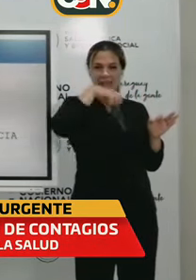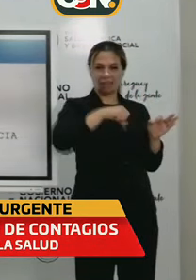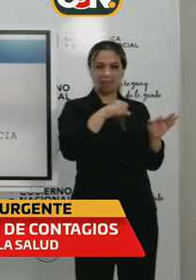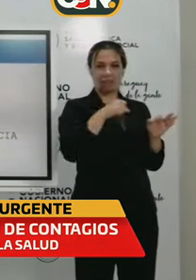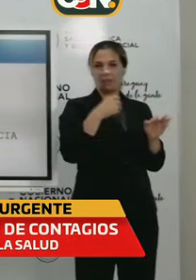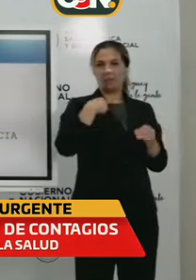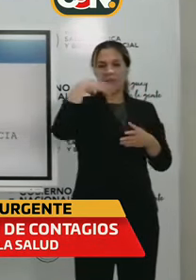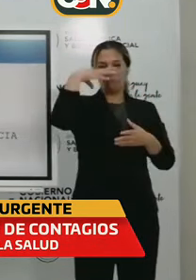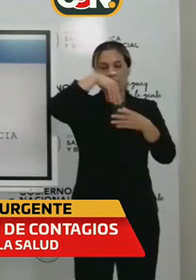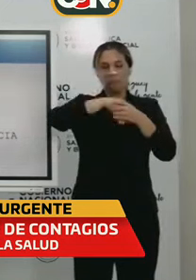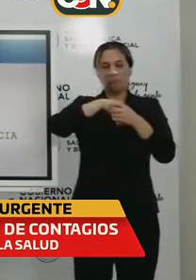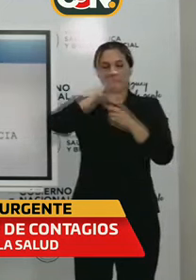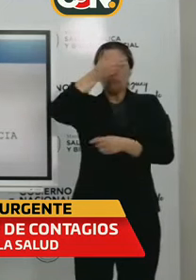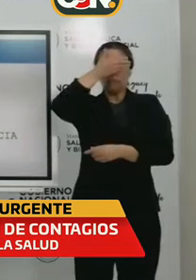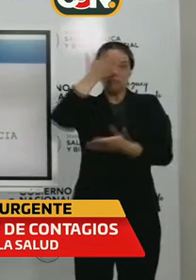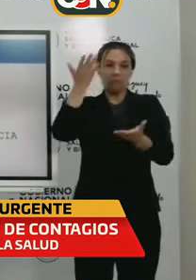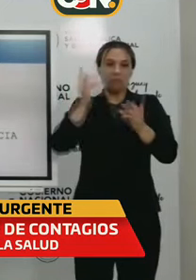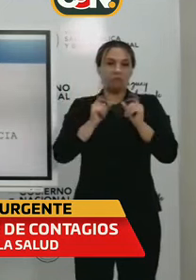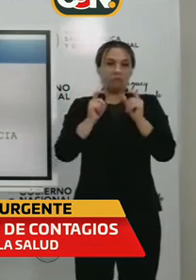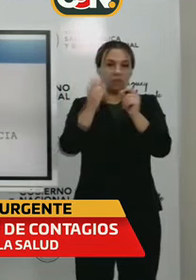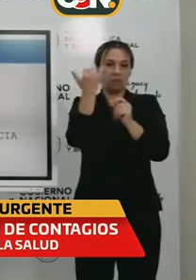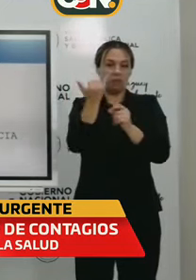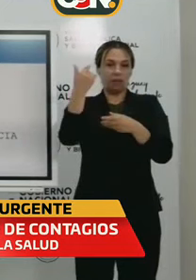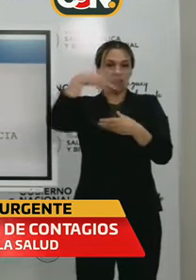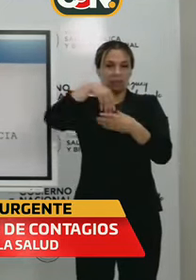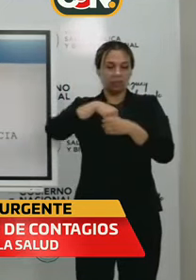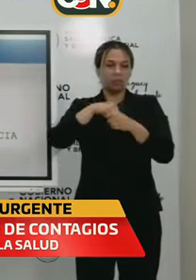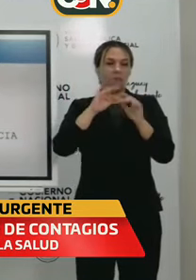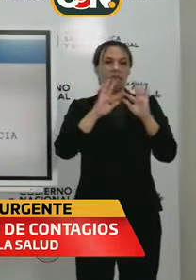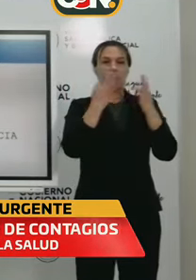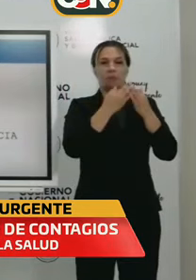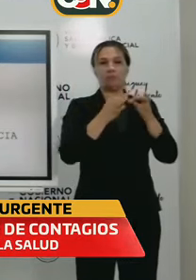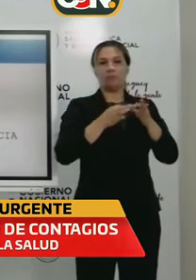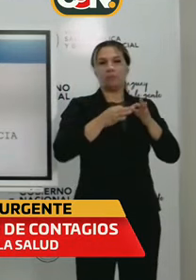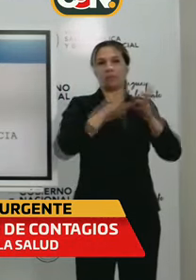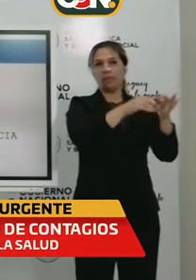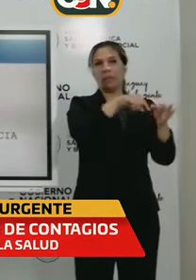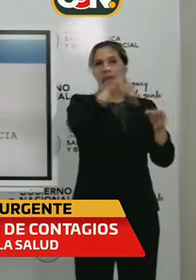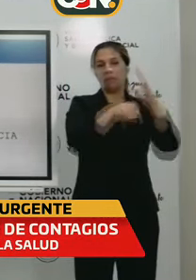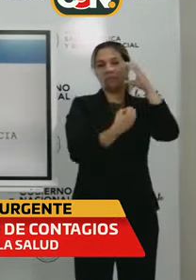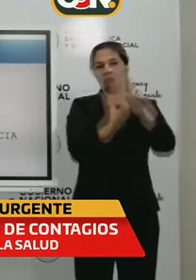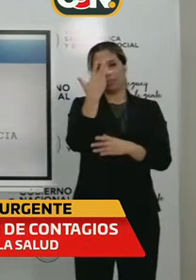enterarse, ¿verdad? Con los familiares, y es ahí donde ocurren los problemas, ¿verdad?